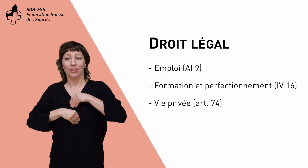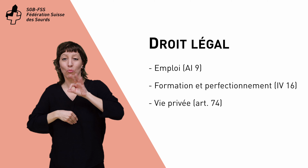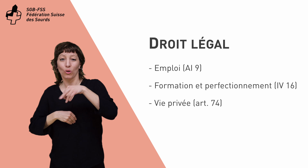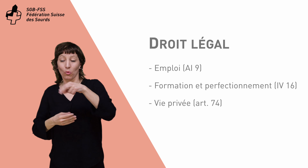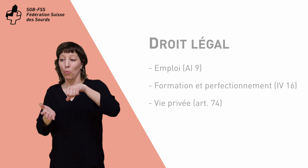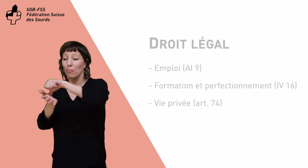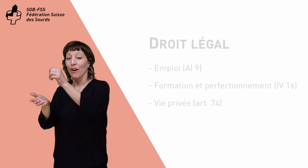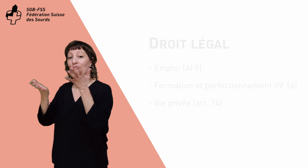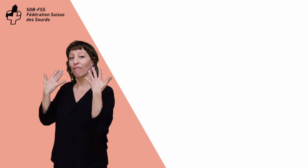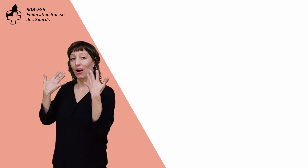frais sont pris en charge.